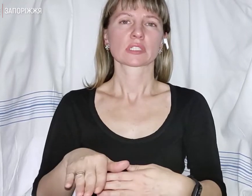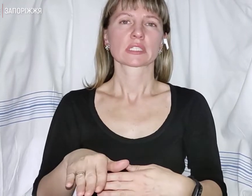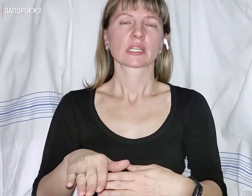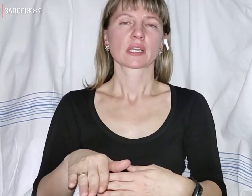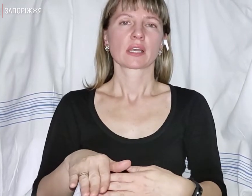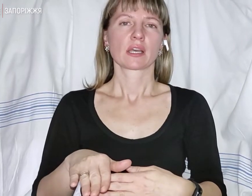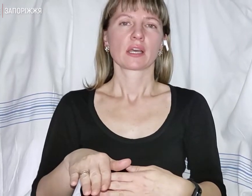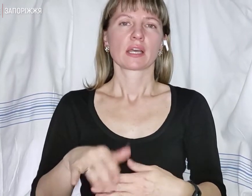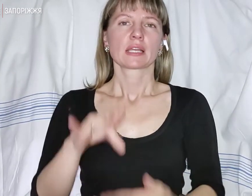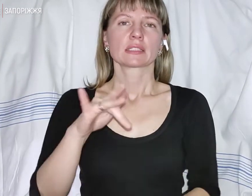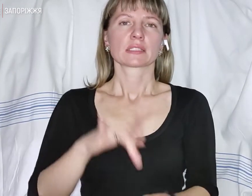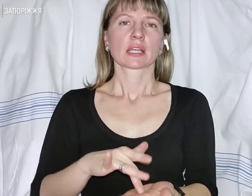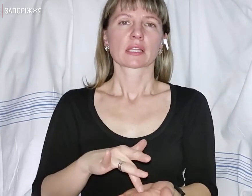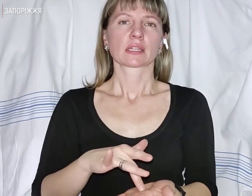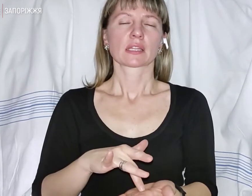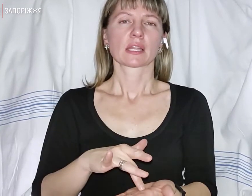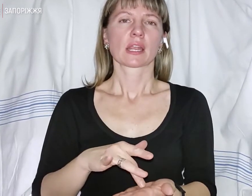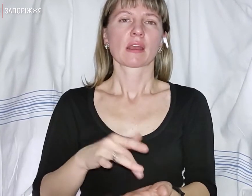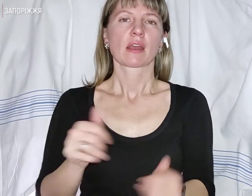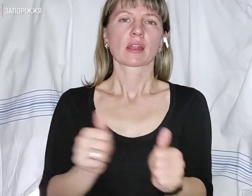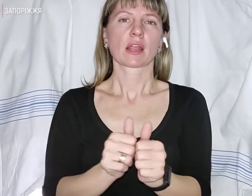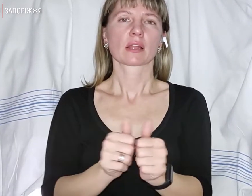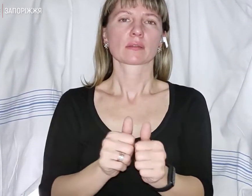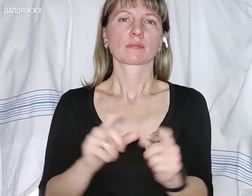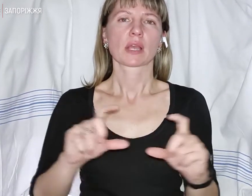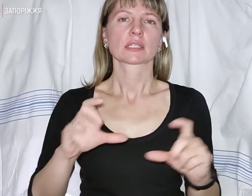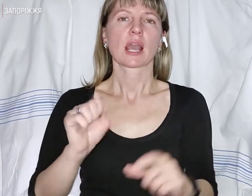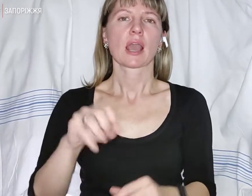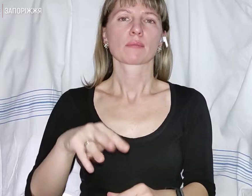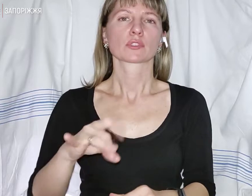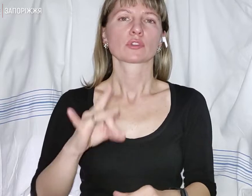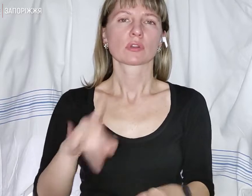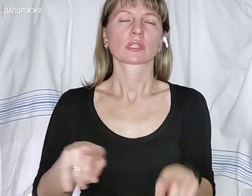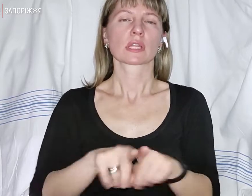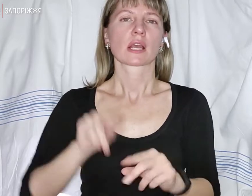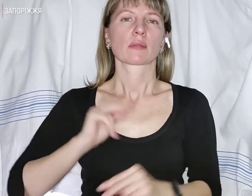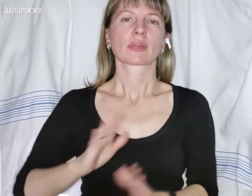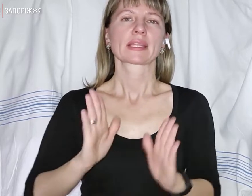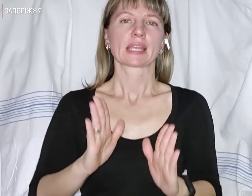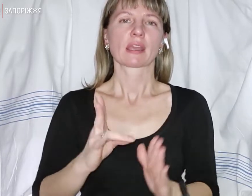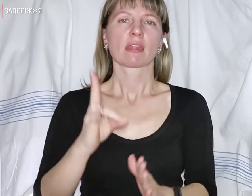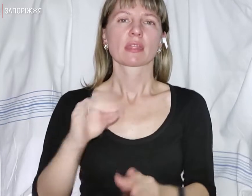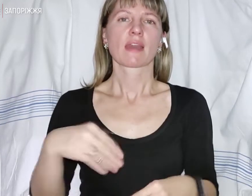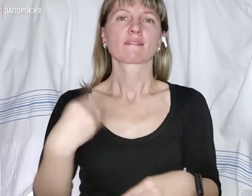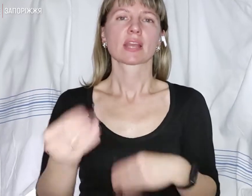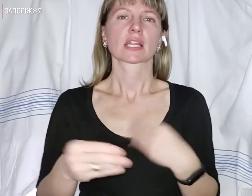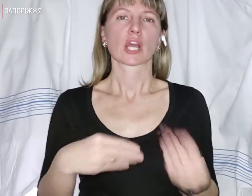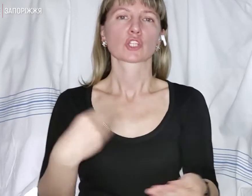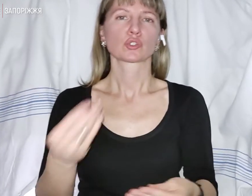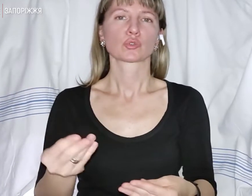холодный. Ну, просто повезло им, потому что в какой-то момент, видно, было не так много машин. Очень быстро провезло.